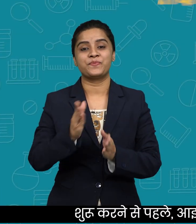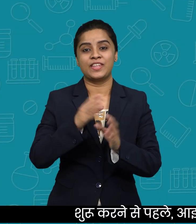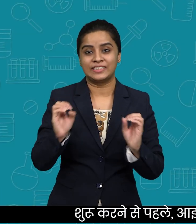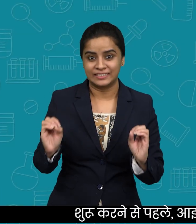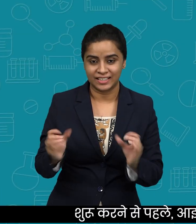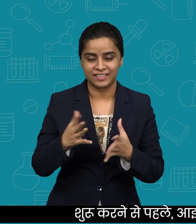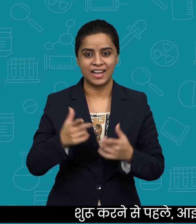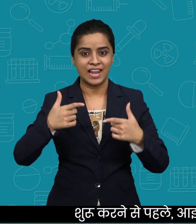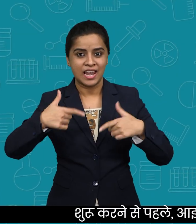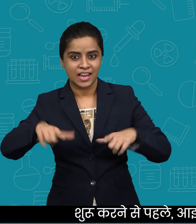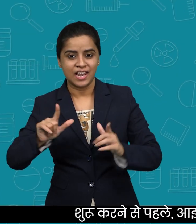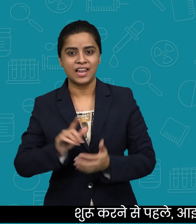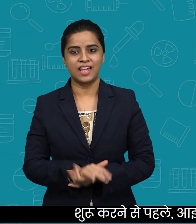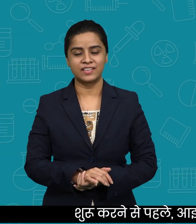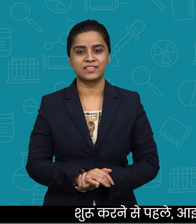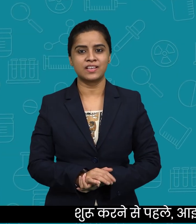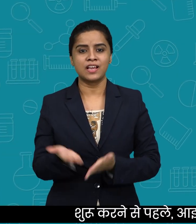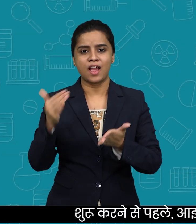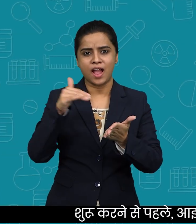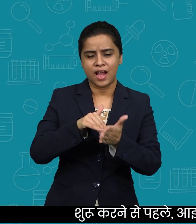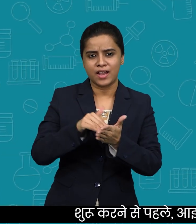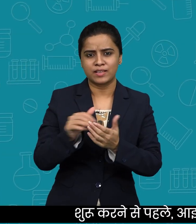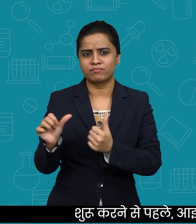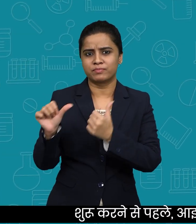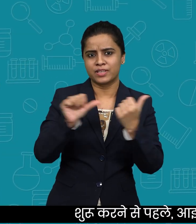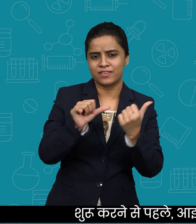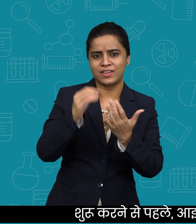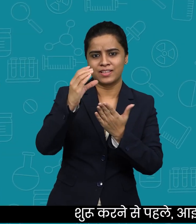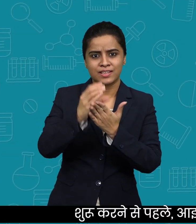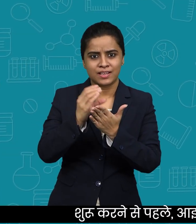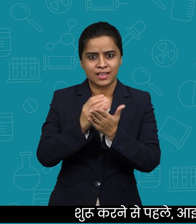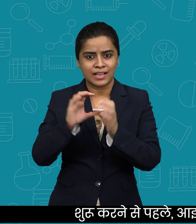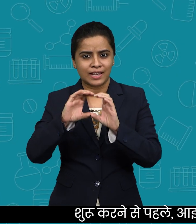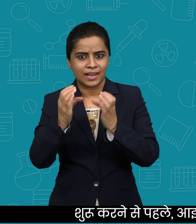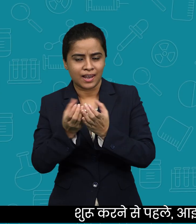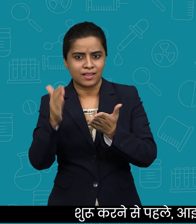शुरू करने से पहले आइए पिछले सत्र को एक बार फिर से देखें।